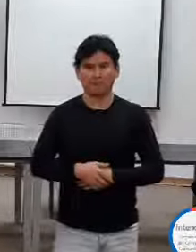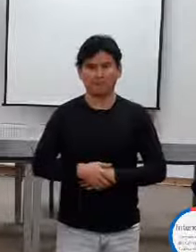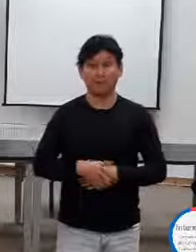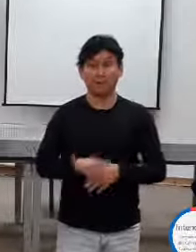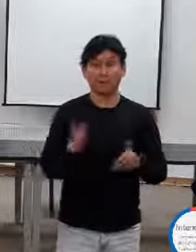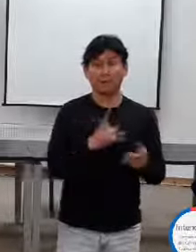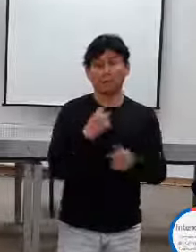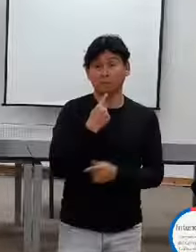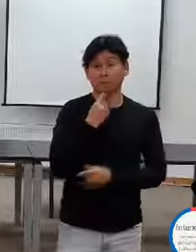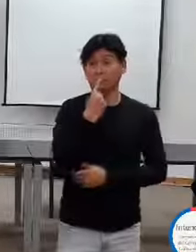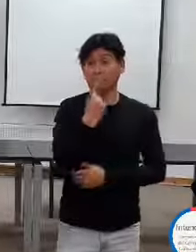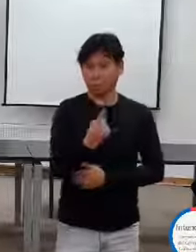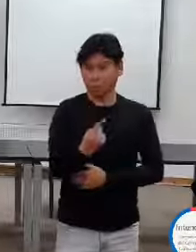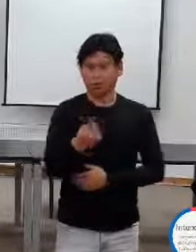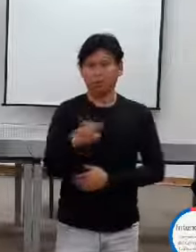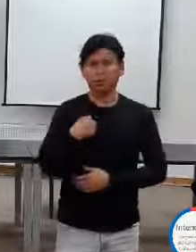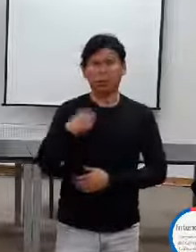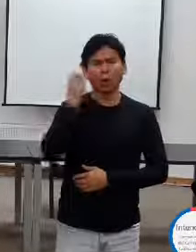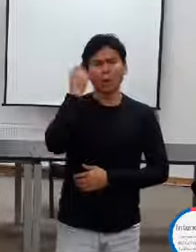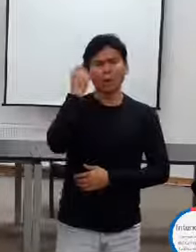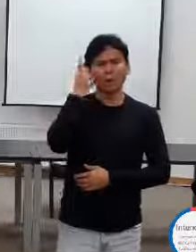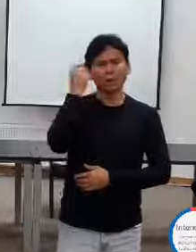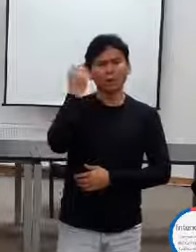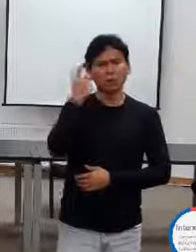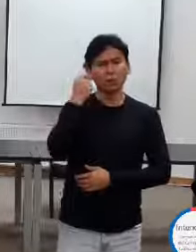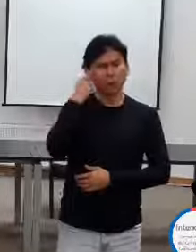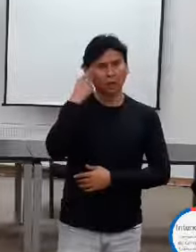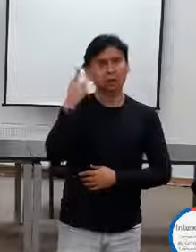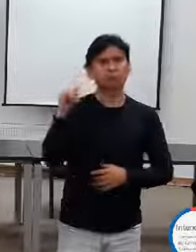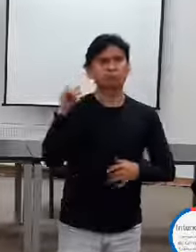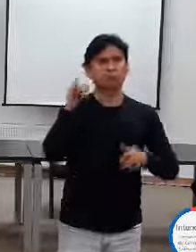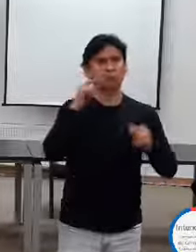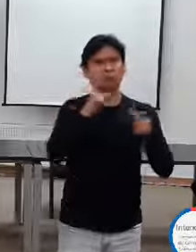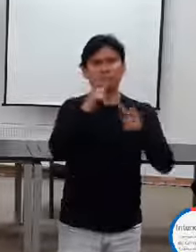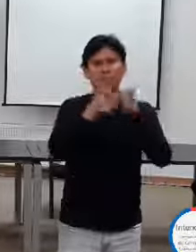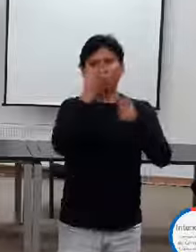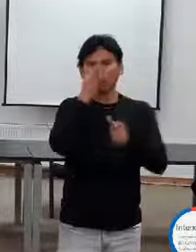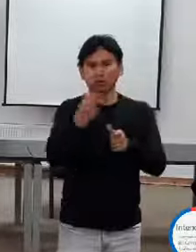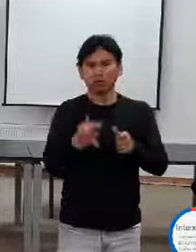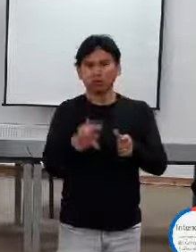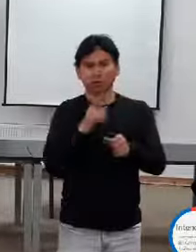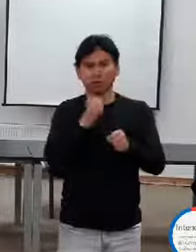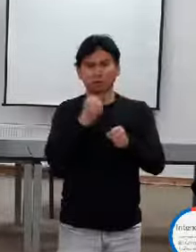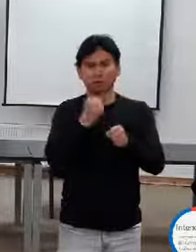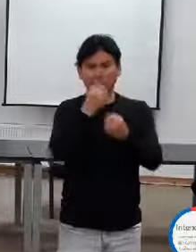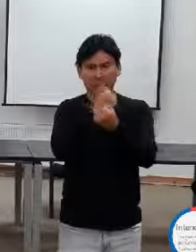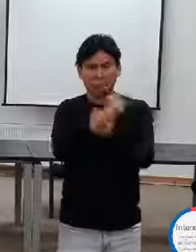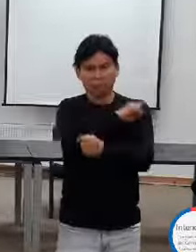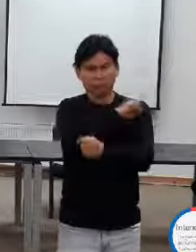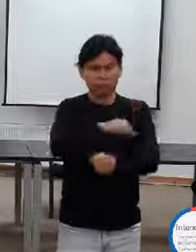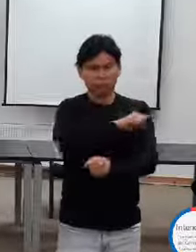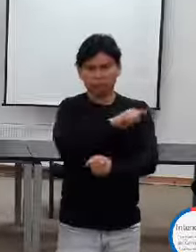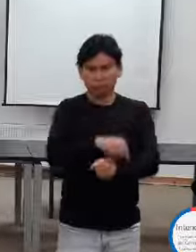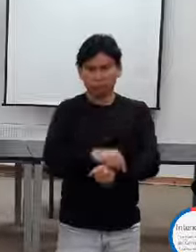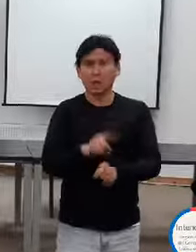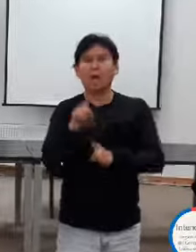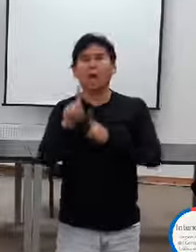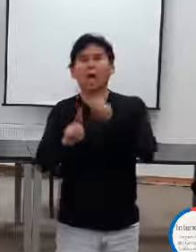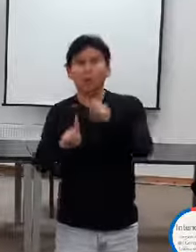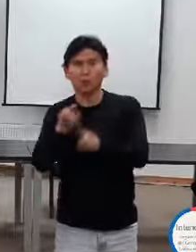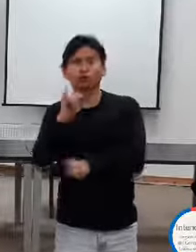palabras entonces Mayor que se está trayendo también personal desde fuera para reforzar los servicios en la región. En algunos